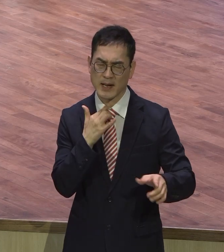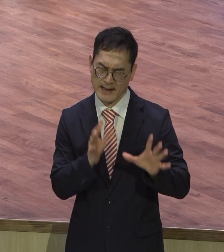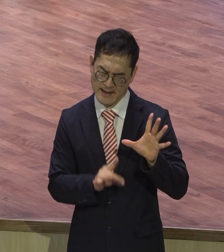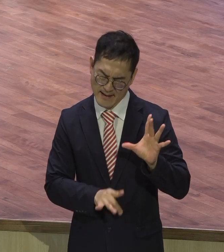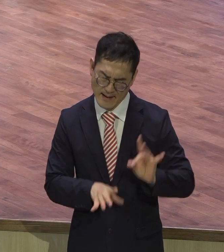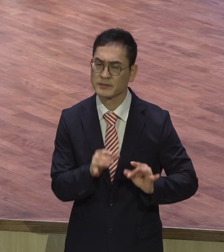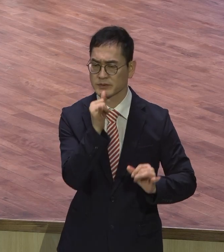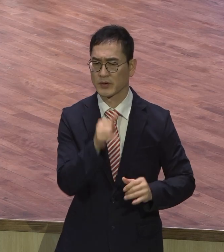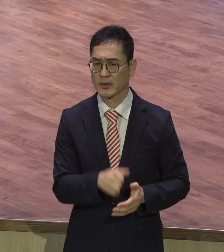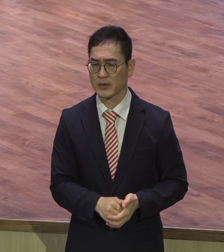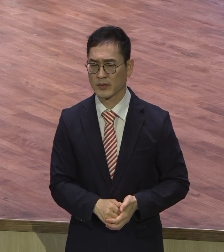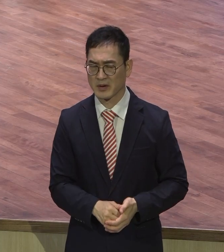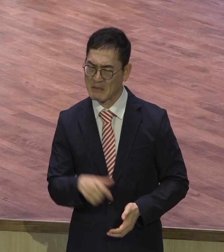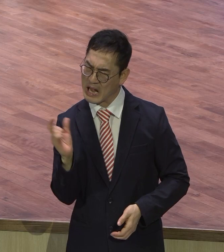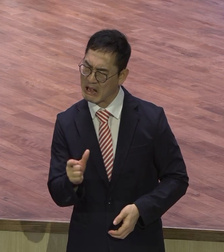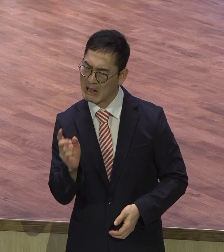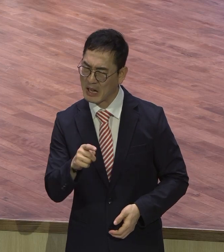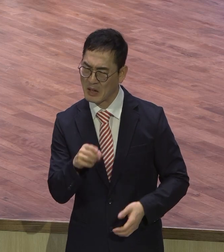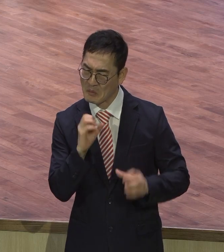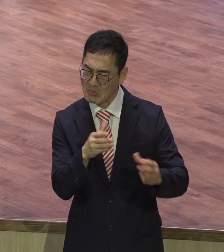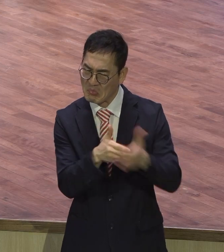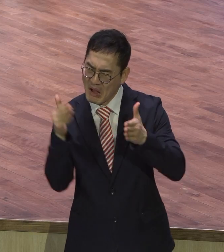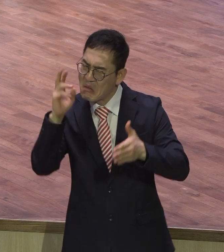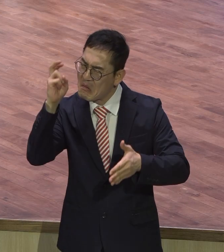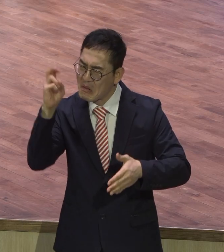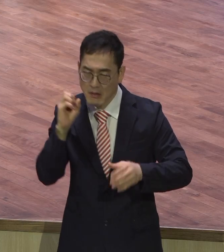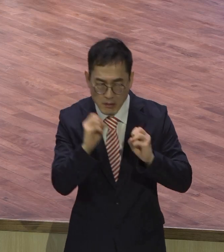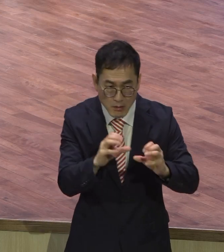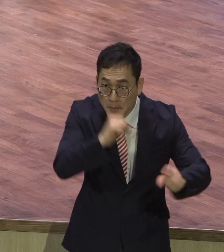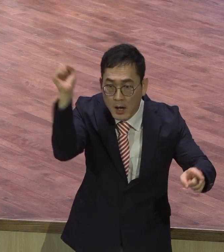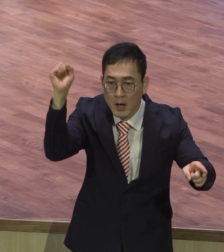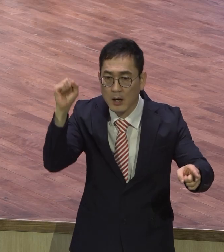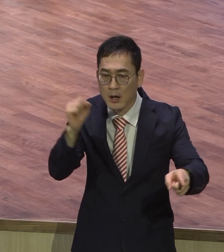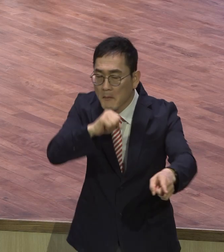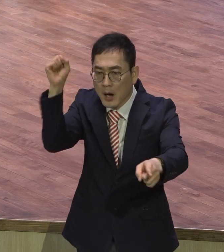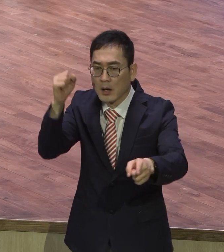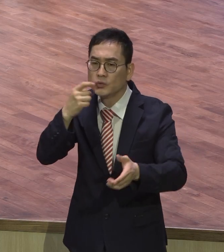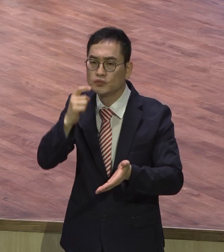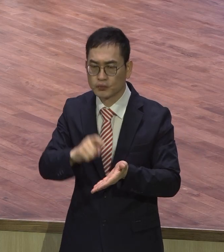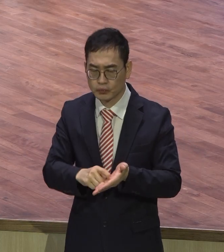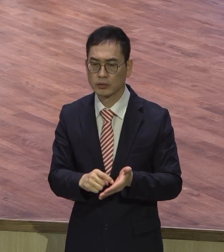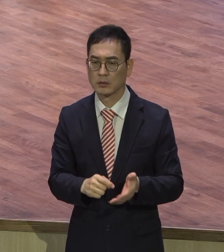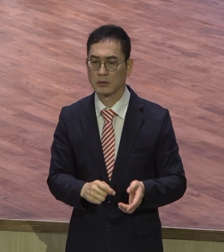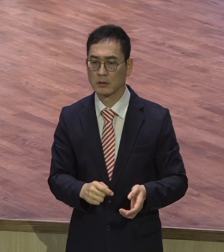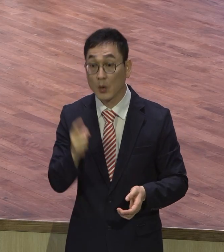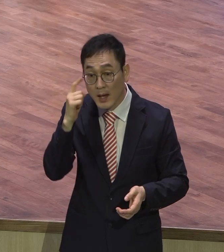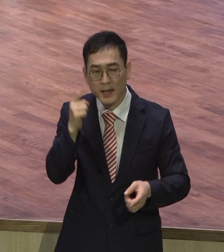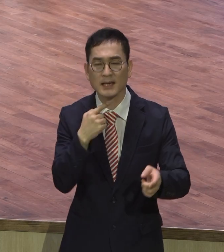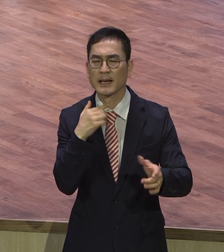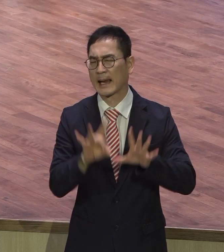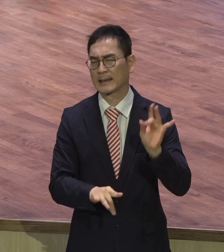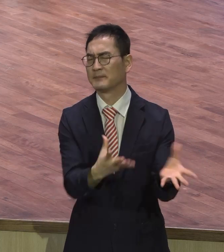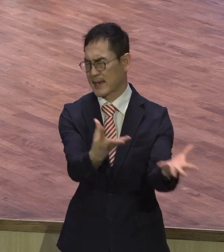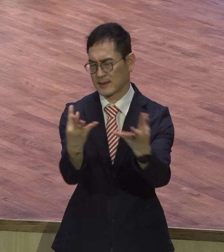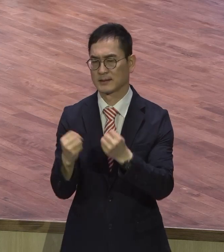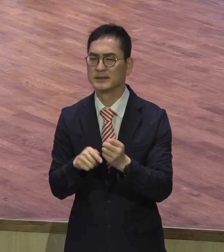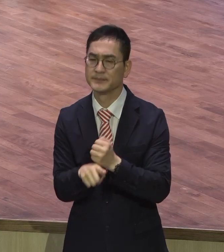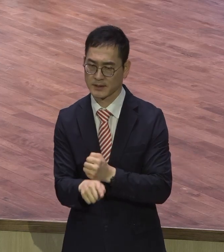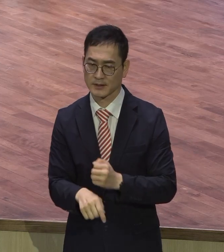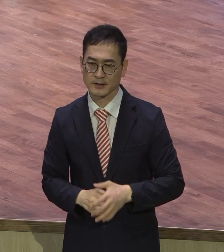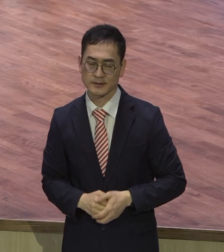깜짝 놀랄 정도로 갈급한 자들이 많다는 거예요. 이런 영적인 빈곳을 우리가 바라보면서